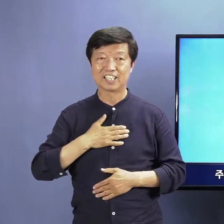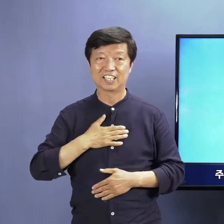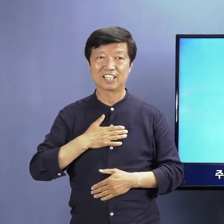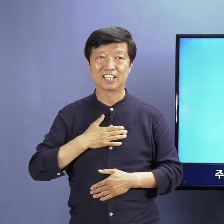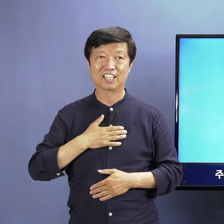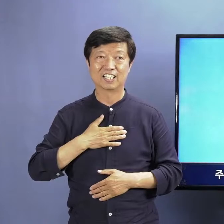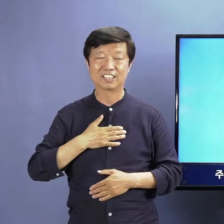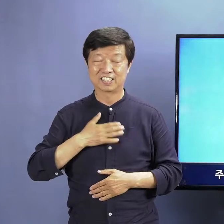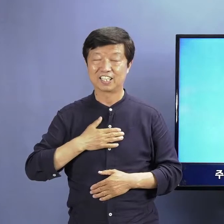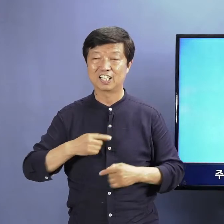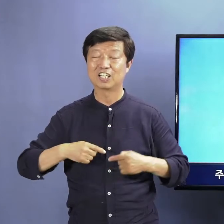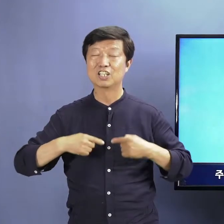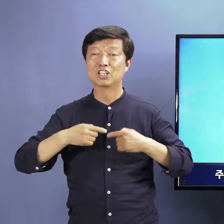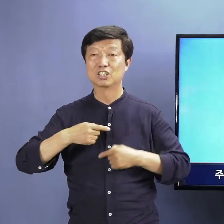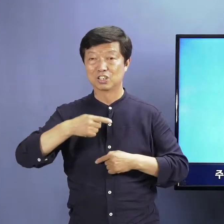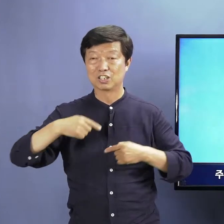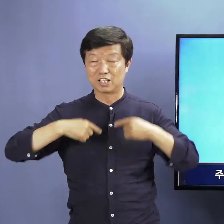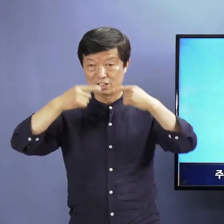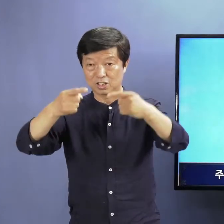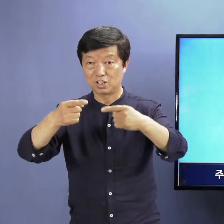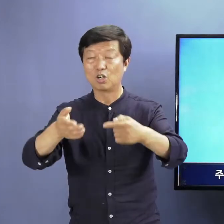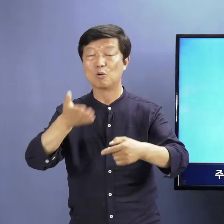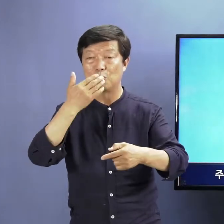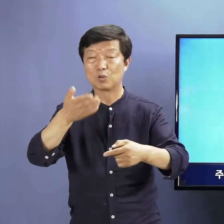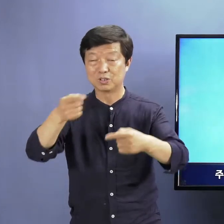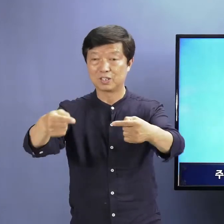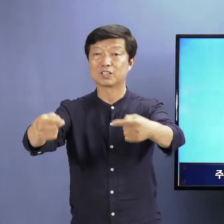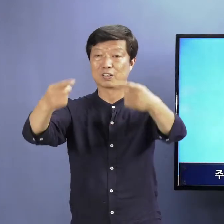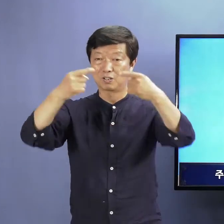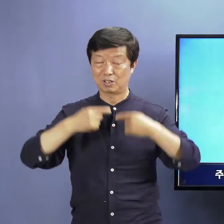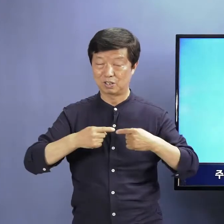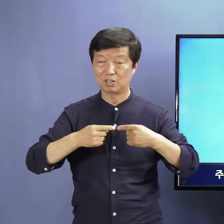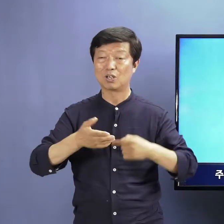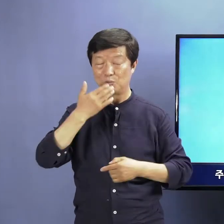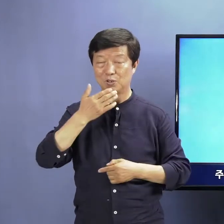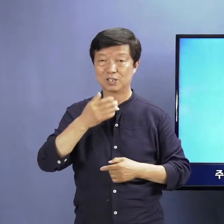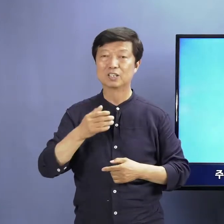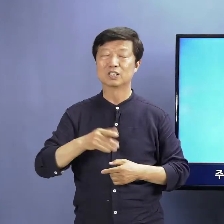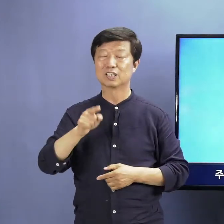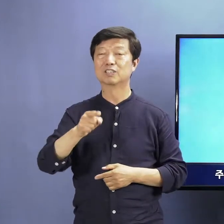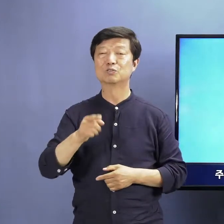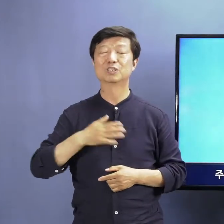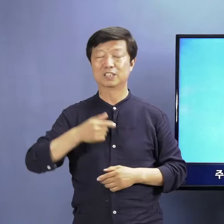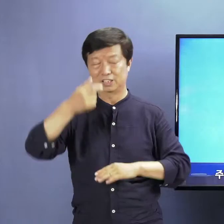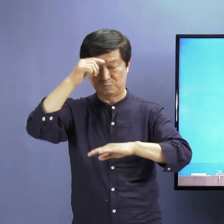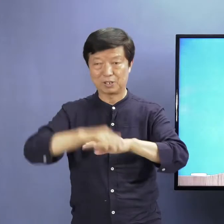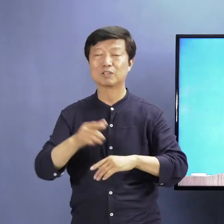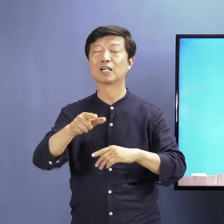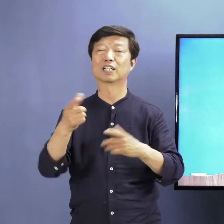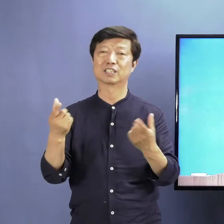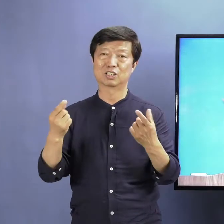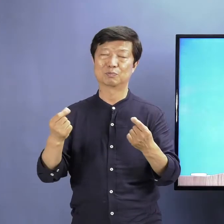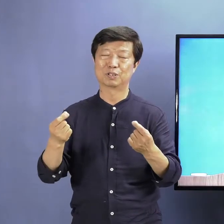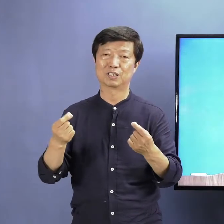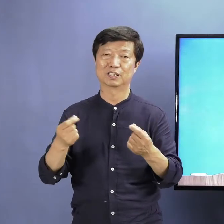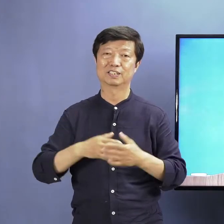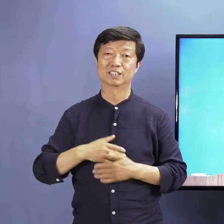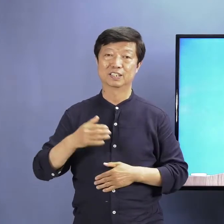더불어 먹으리라. 여러분, 우리의 예배가 그런 역사가 있어야 되는 거예요. 예배 드리고